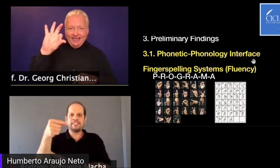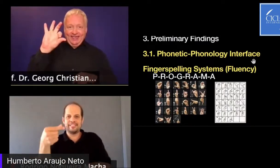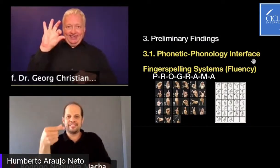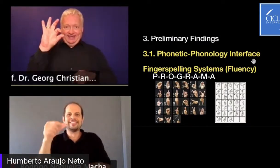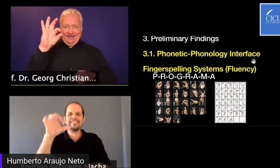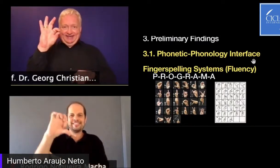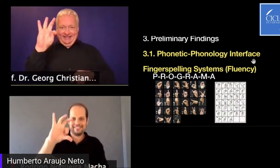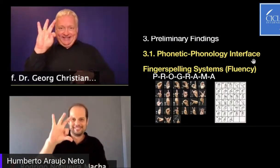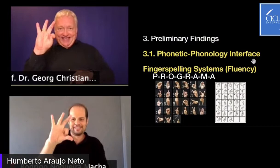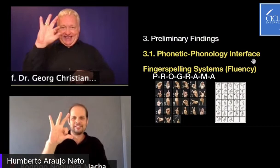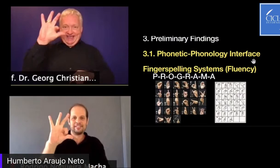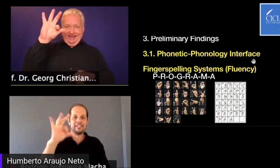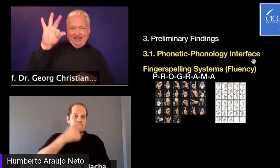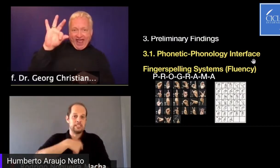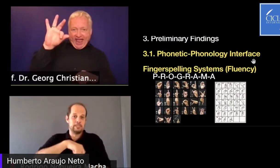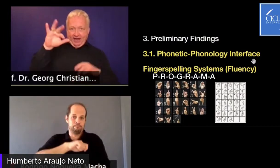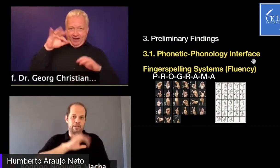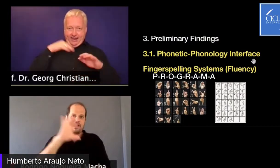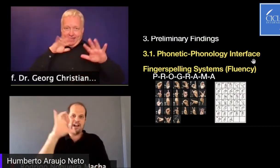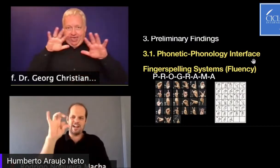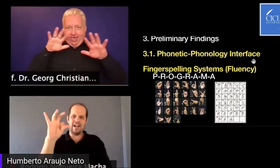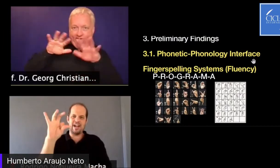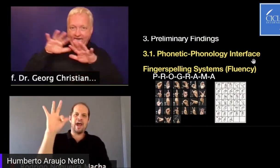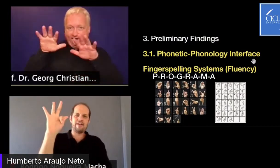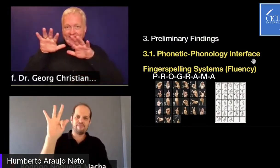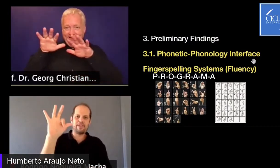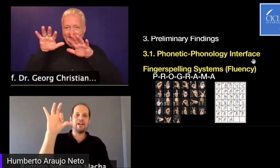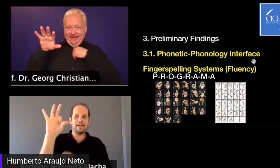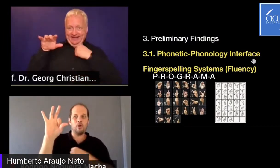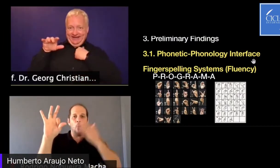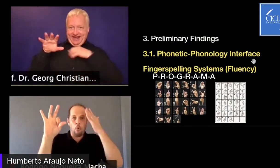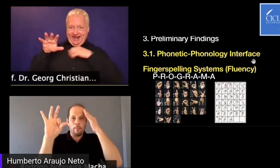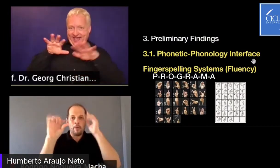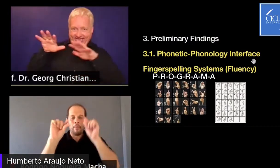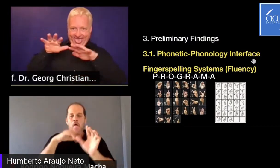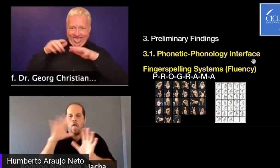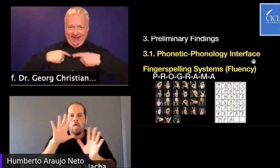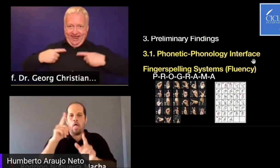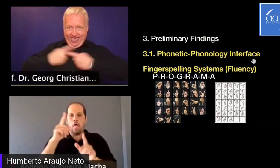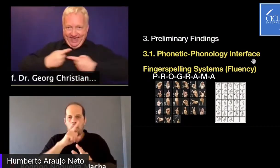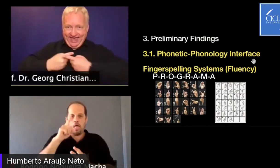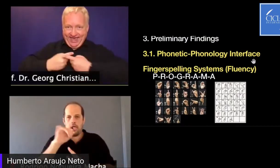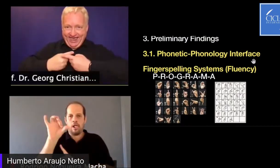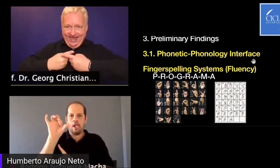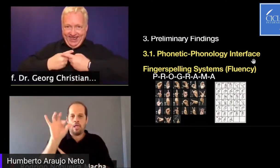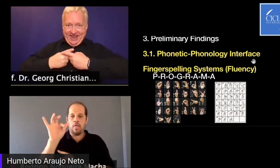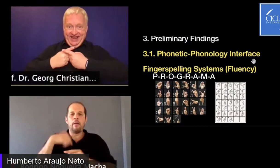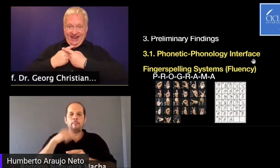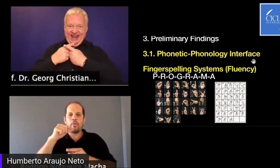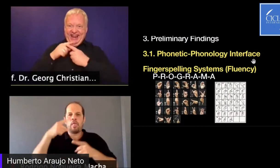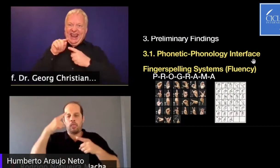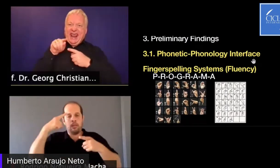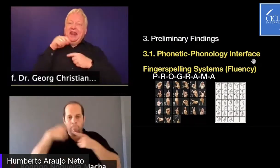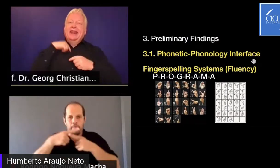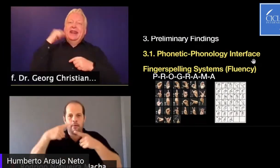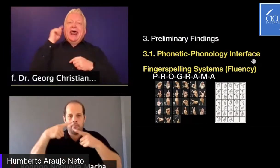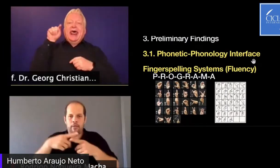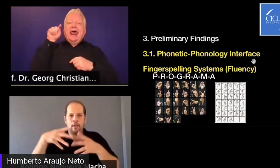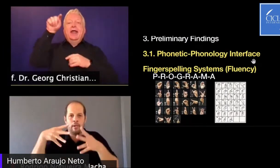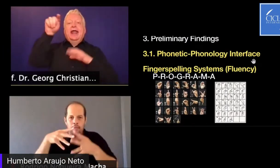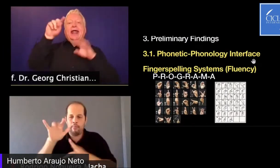uma pessoa que não está muito familiarizada com essas diferentes articulações pode ter um pouco de dificuldade na hora de